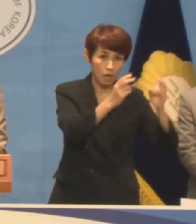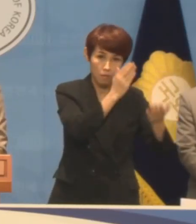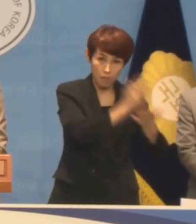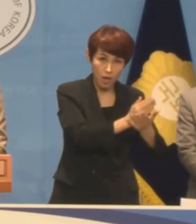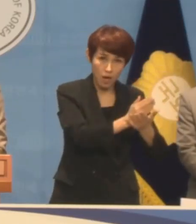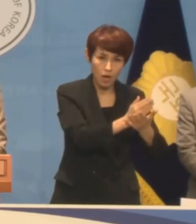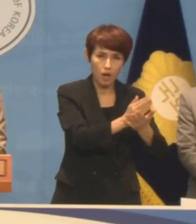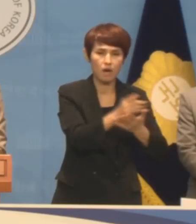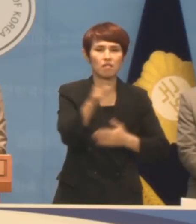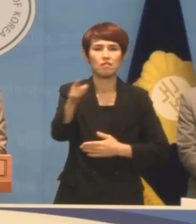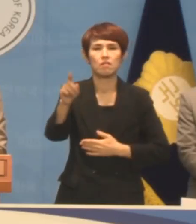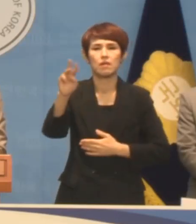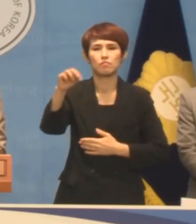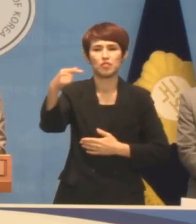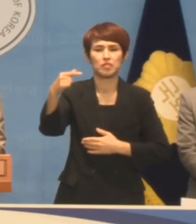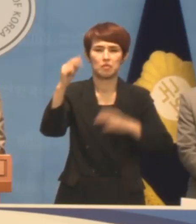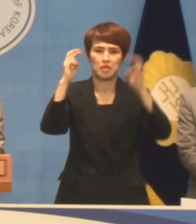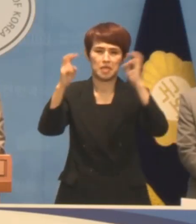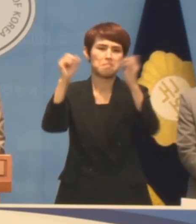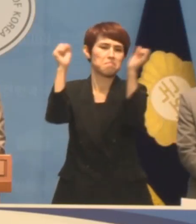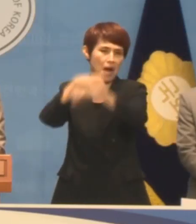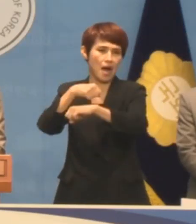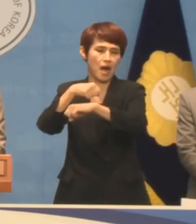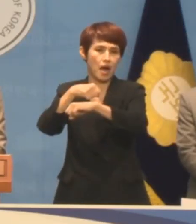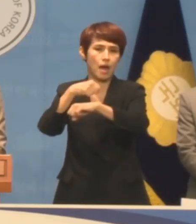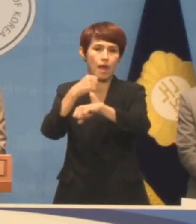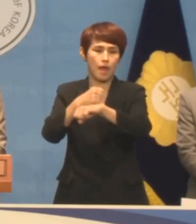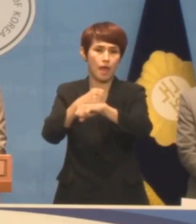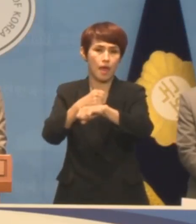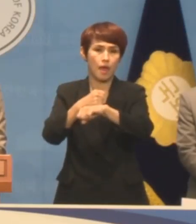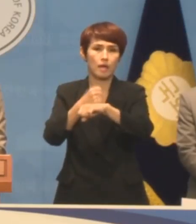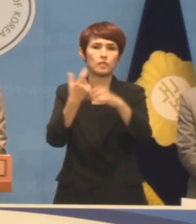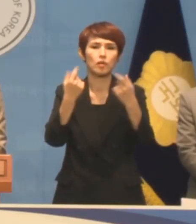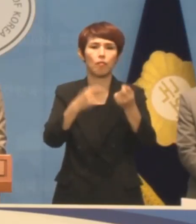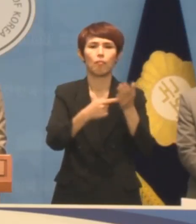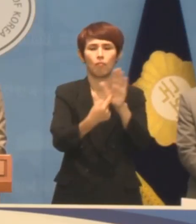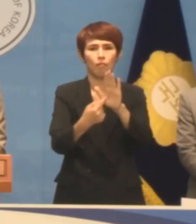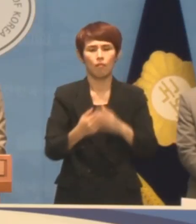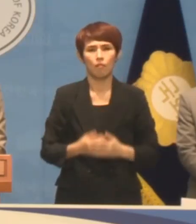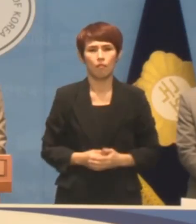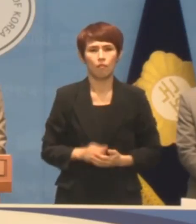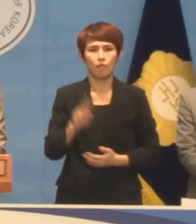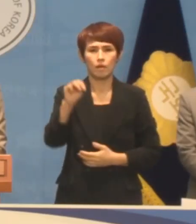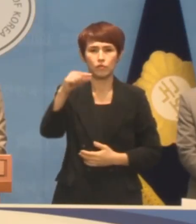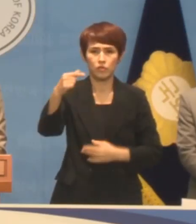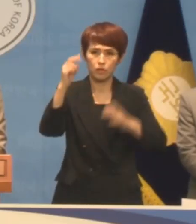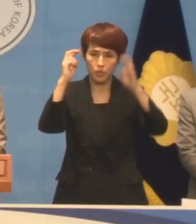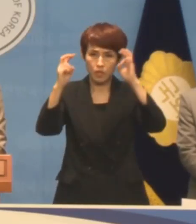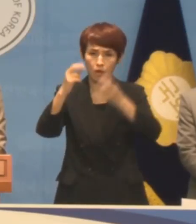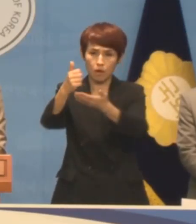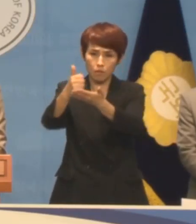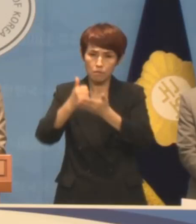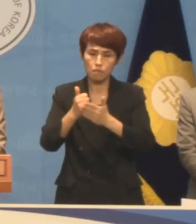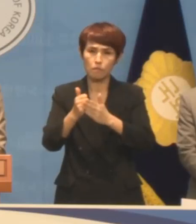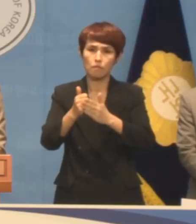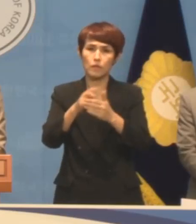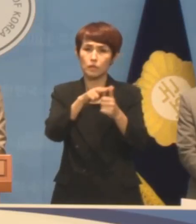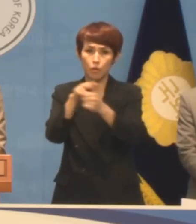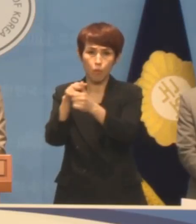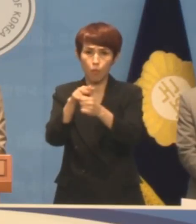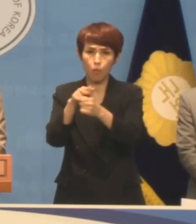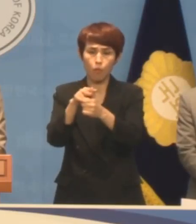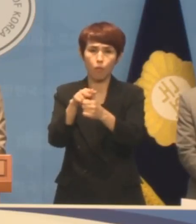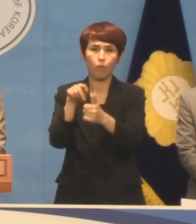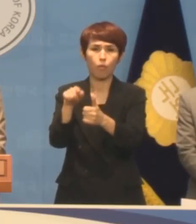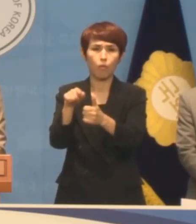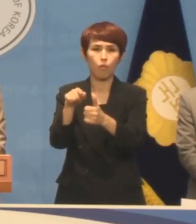청산에 들어갈 것처럼 언론을 동원하여 압박하고 있습니다. 노동조합은 MG손보의 고객 정보가 법적으로 근거가